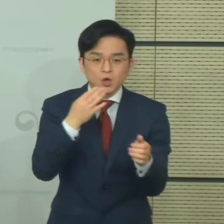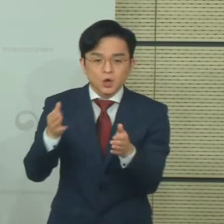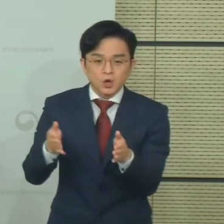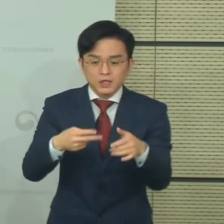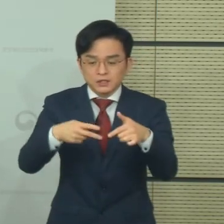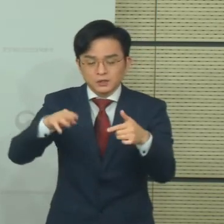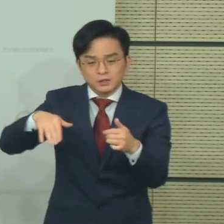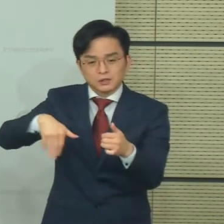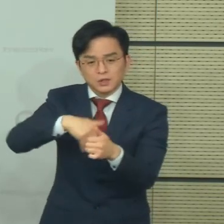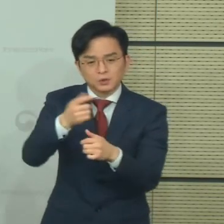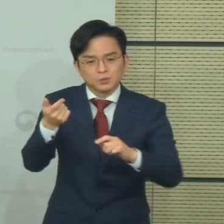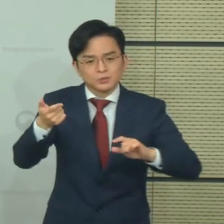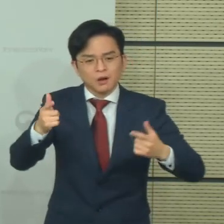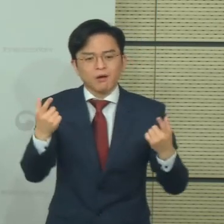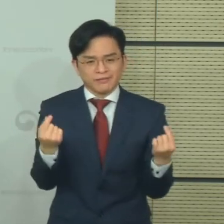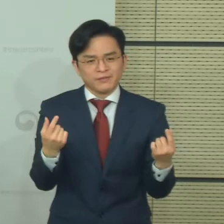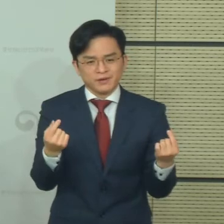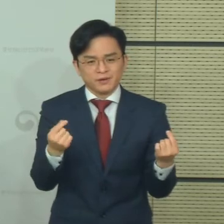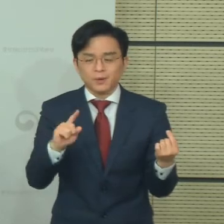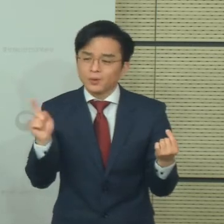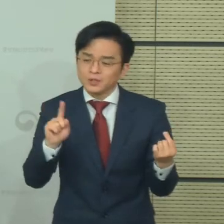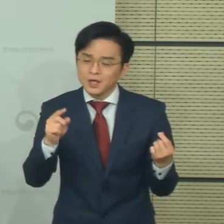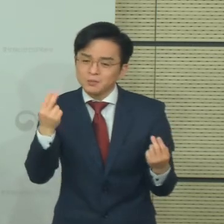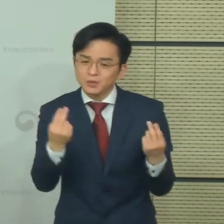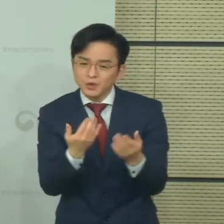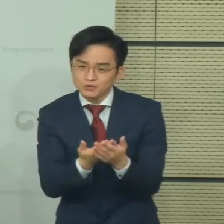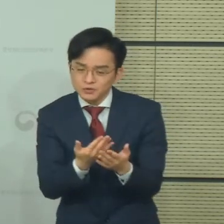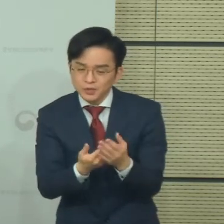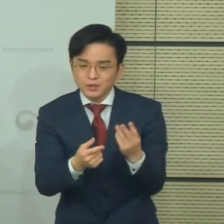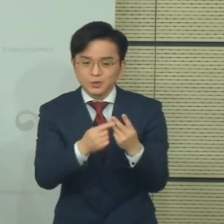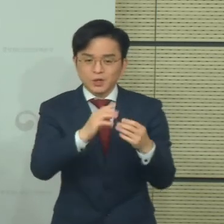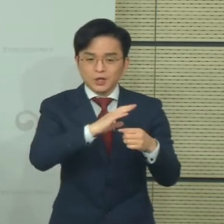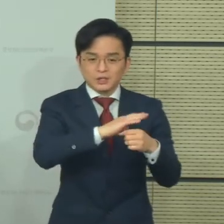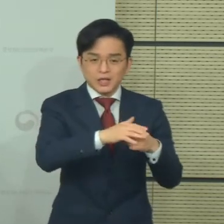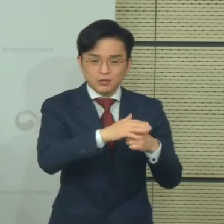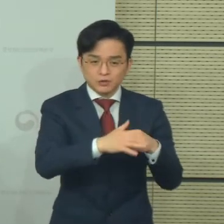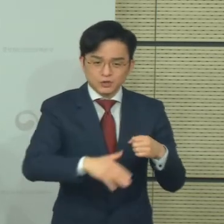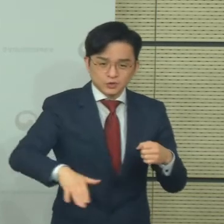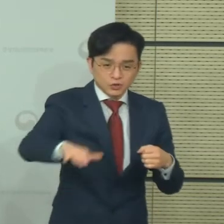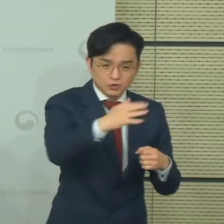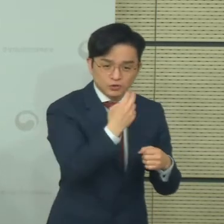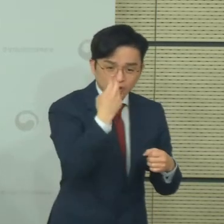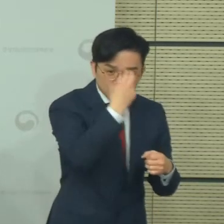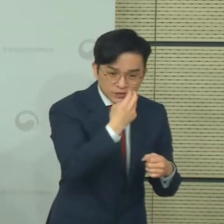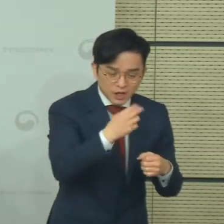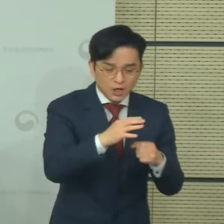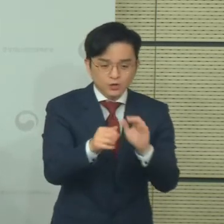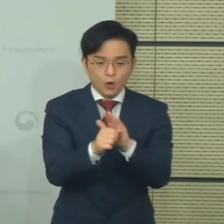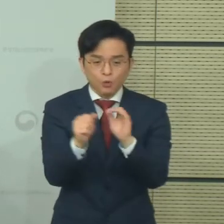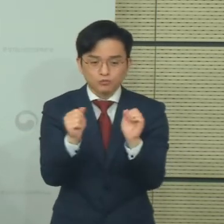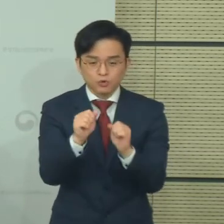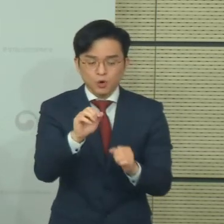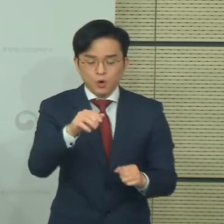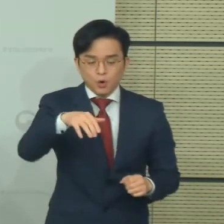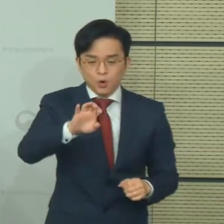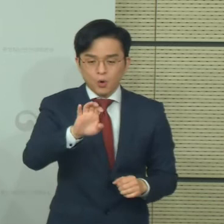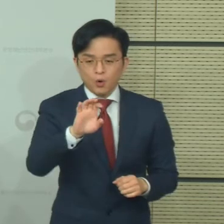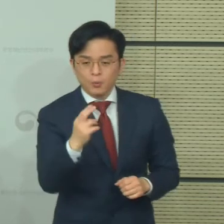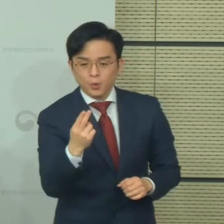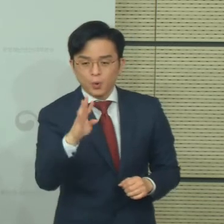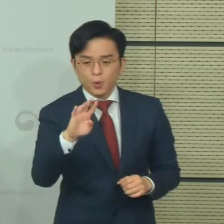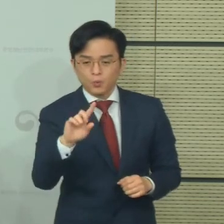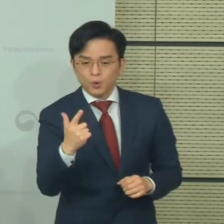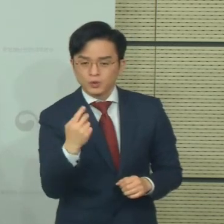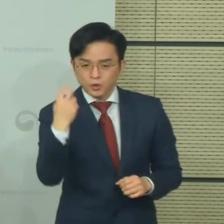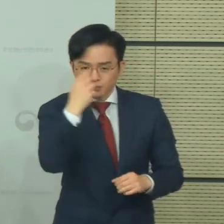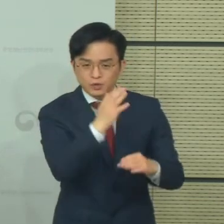같은데 어떻게 되는지, 그리고 대구는 전수검사, 경북은 표본검사인데 다른 지역에도 확대할 계획이